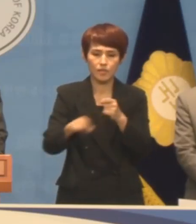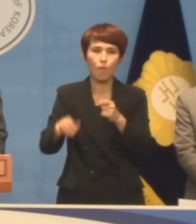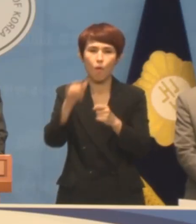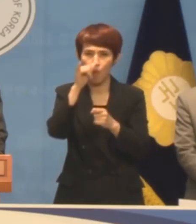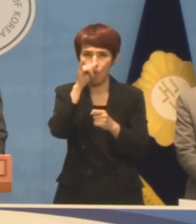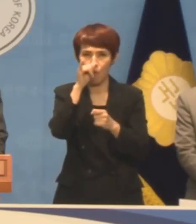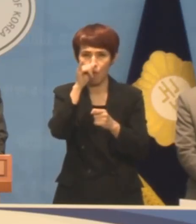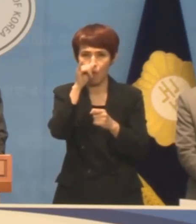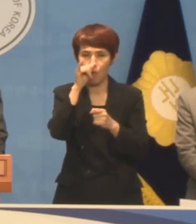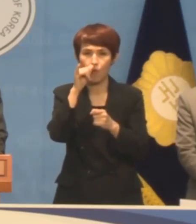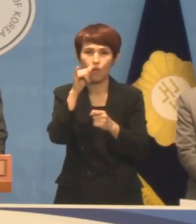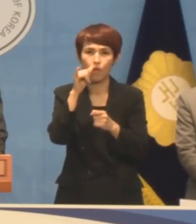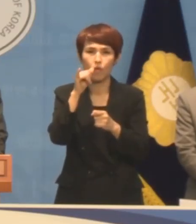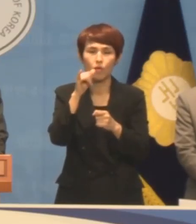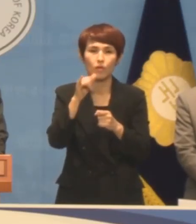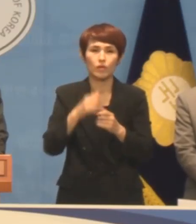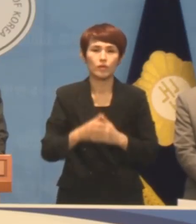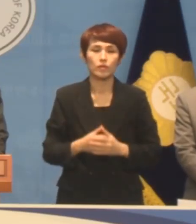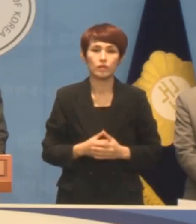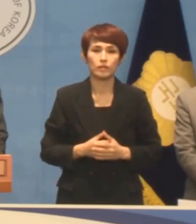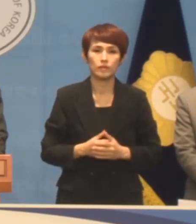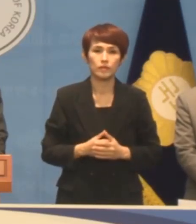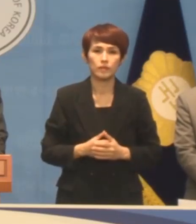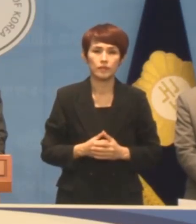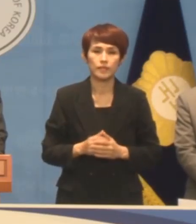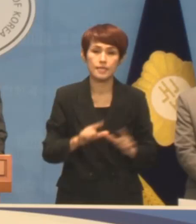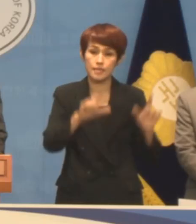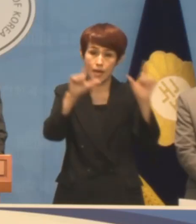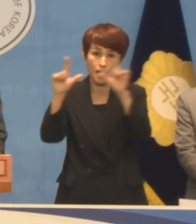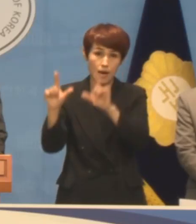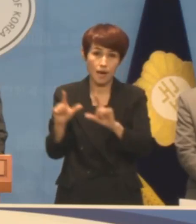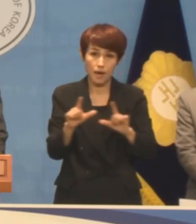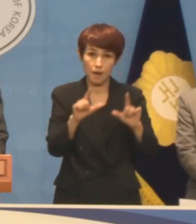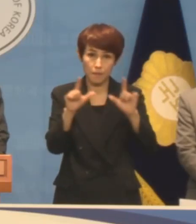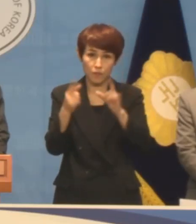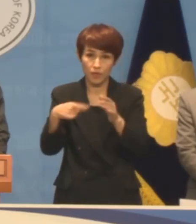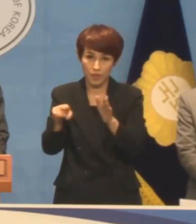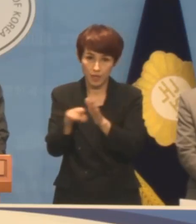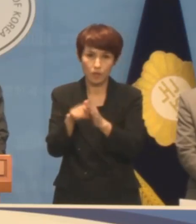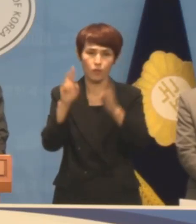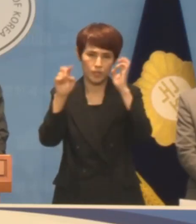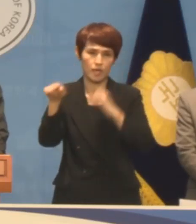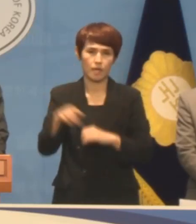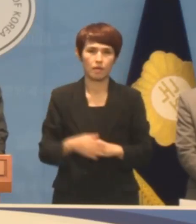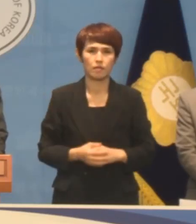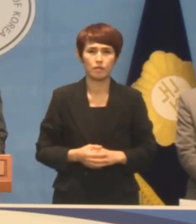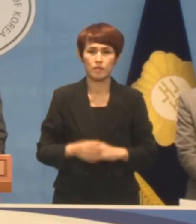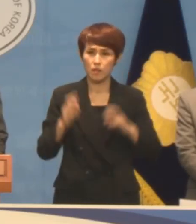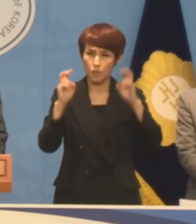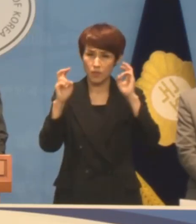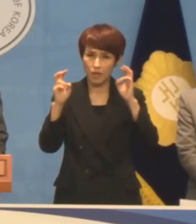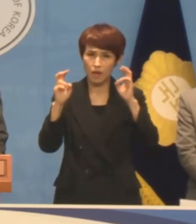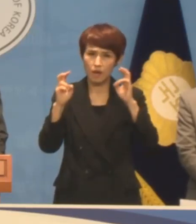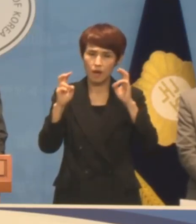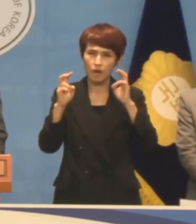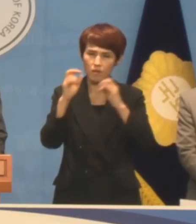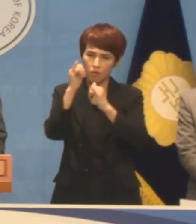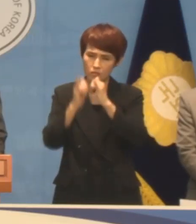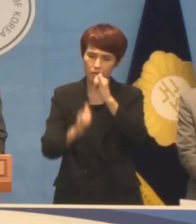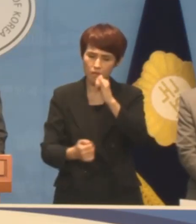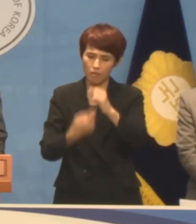생계를 영위하는 시민들과 그 가족들의 삶의 공간입니다. 이 회사는 억울하고도 서글픈 역사가